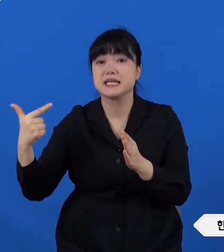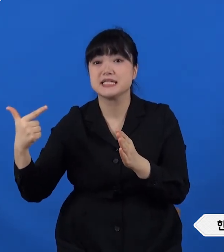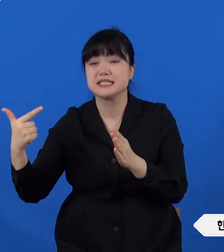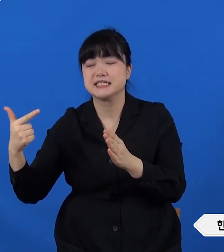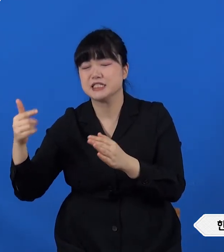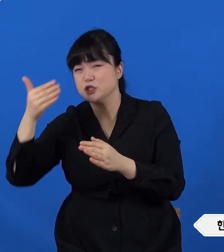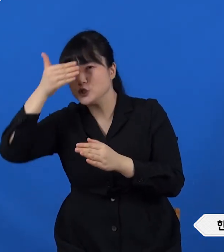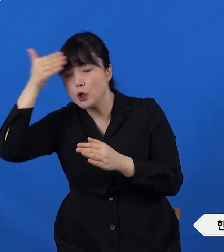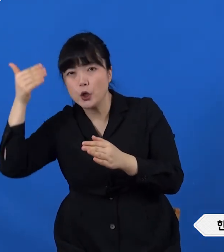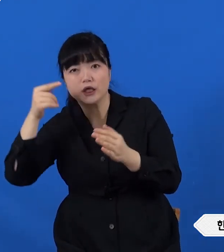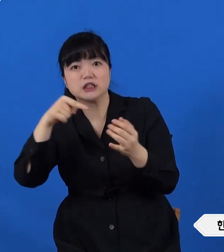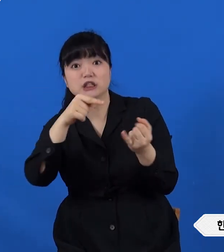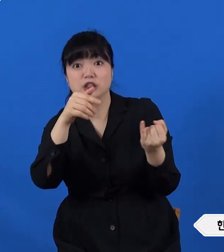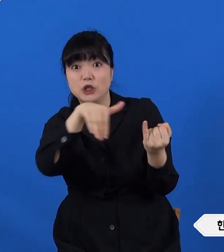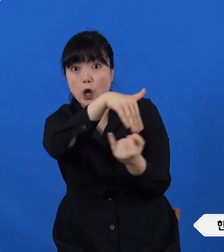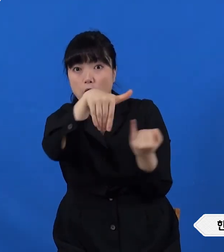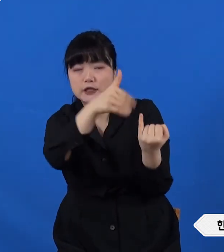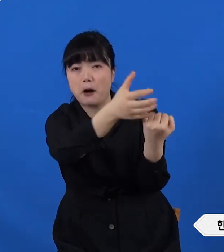보쌈을 하게 했습니다.